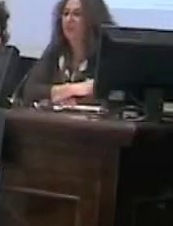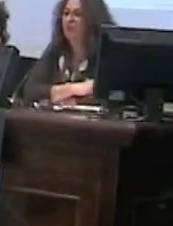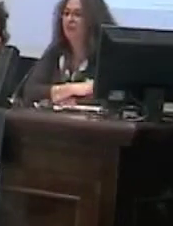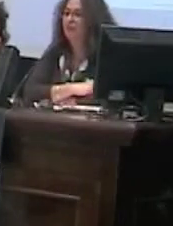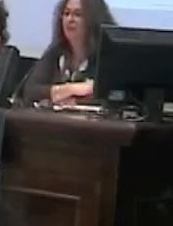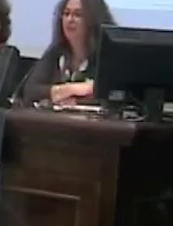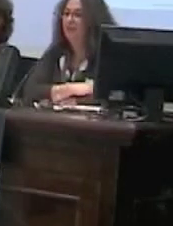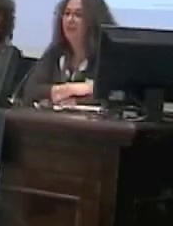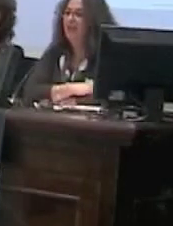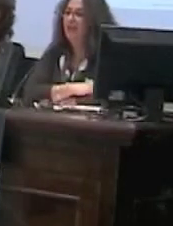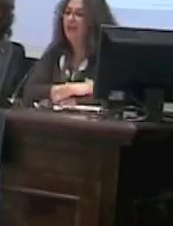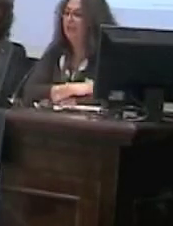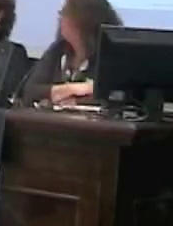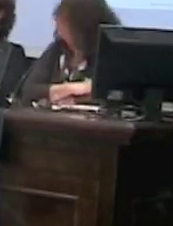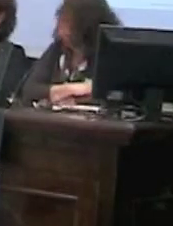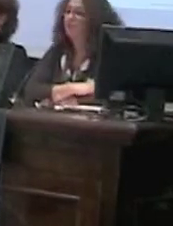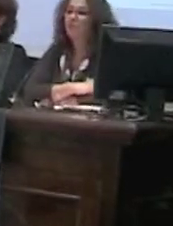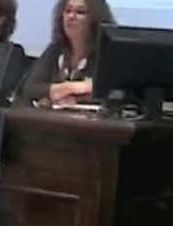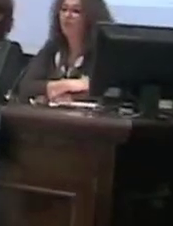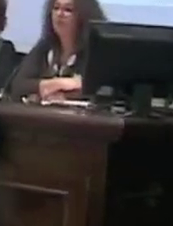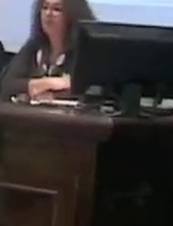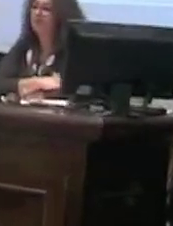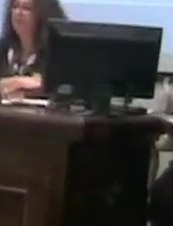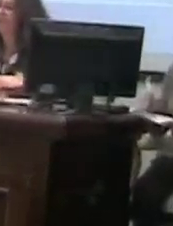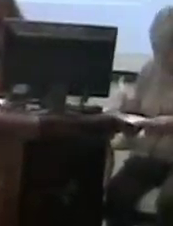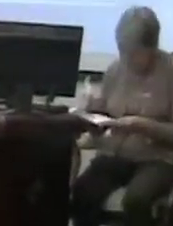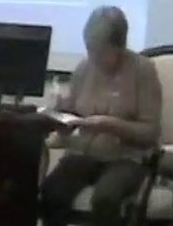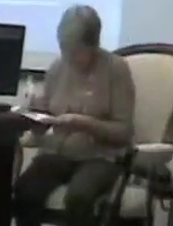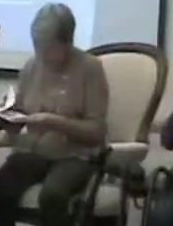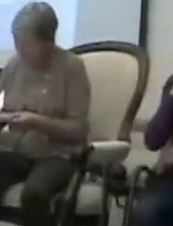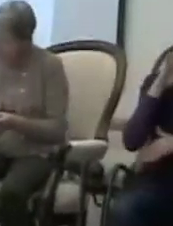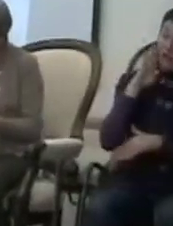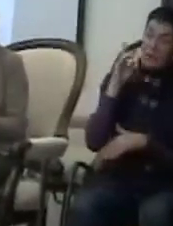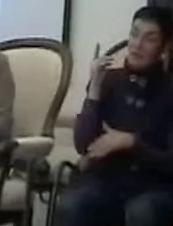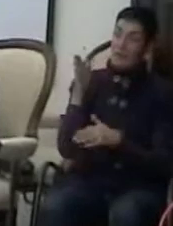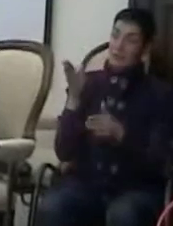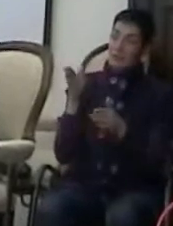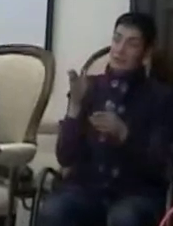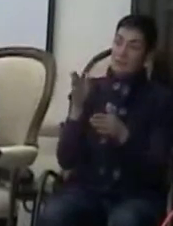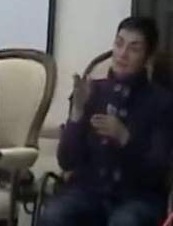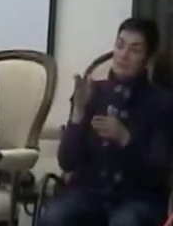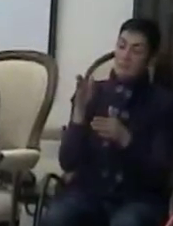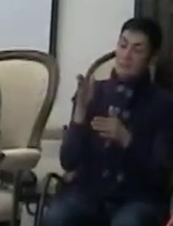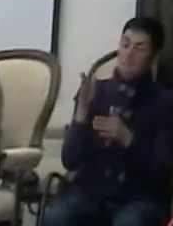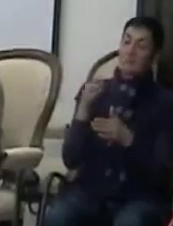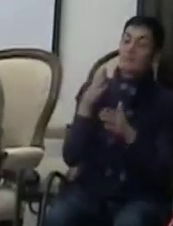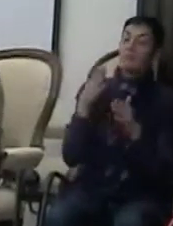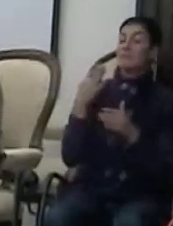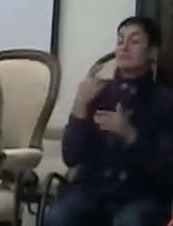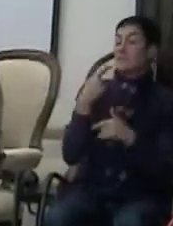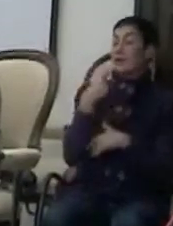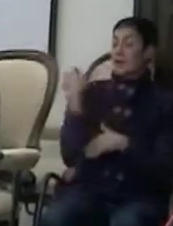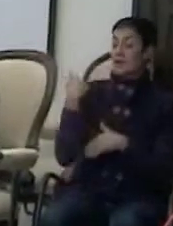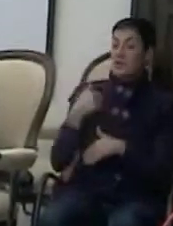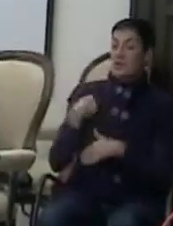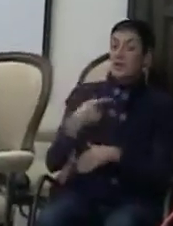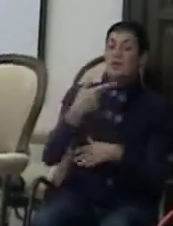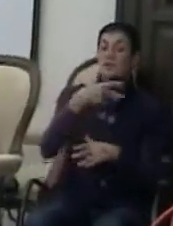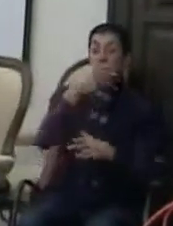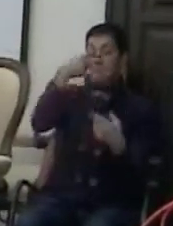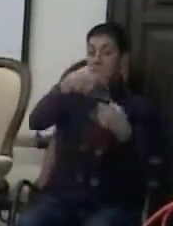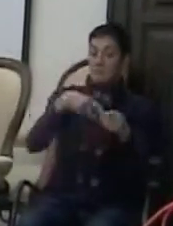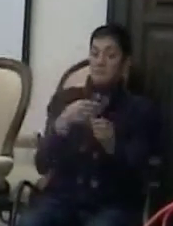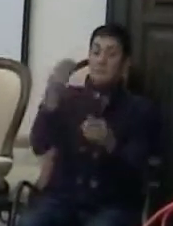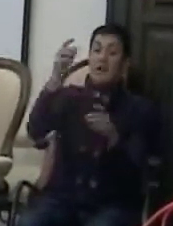Buenas tardes a todos y a todas. Yo, como ha dicho bien Patricia, soy miembro de la Asociación Amigos de la RAS, soy miembro de la